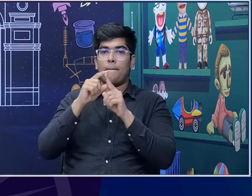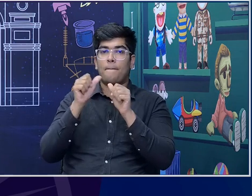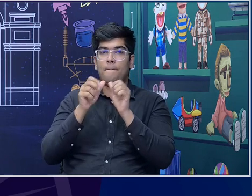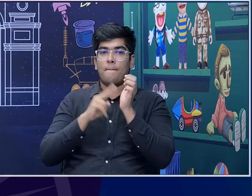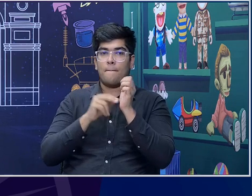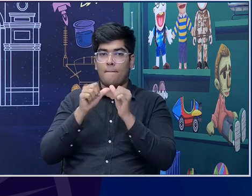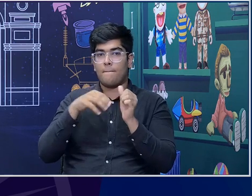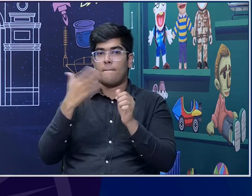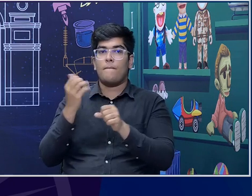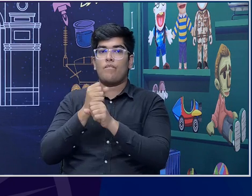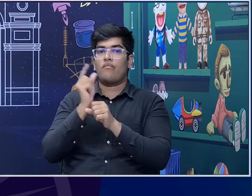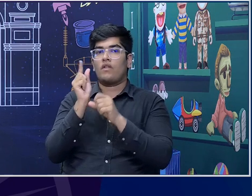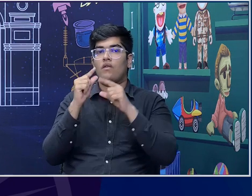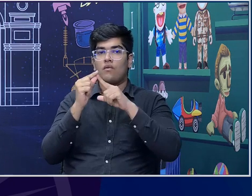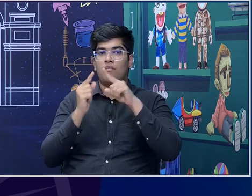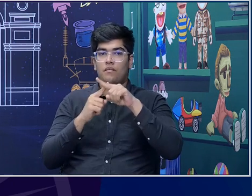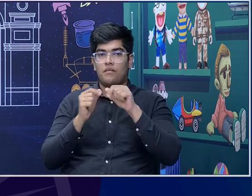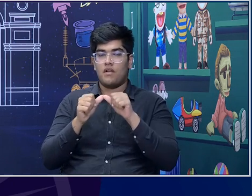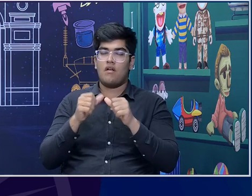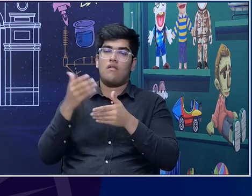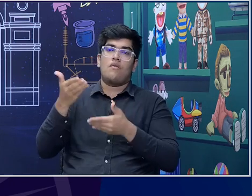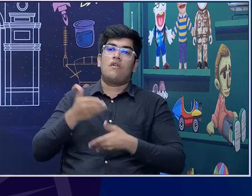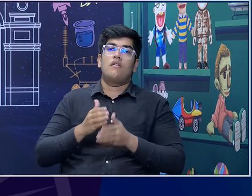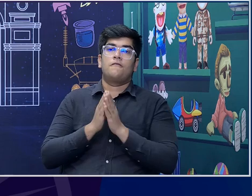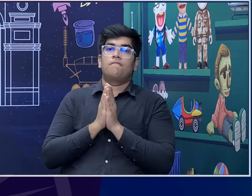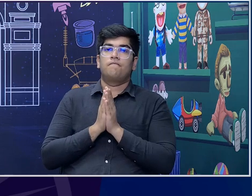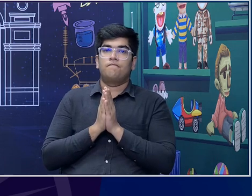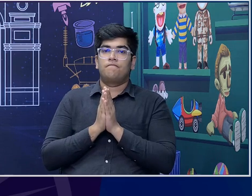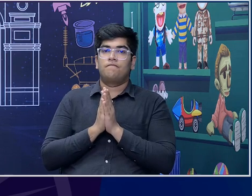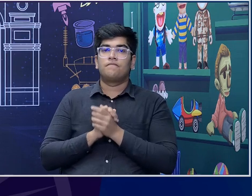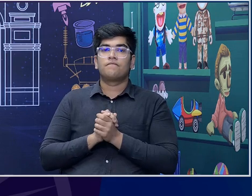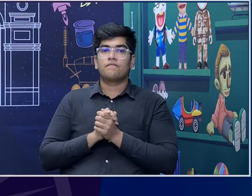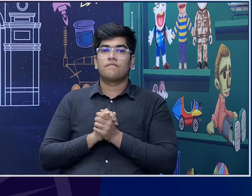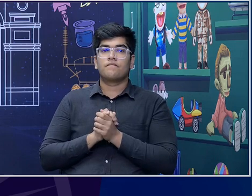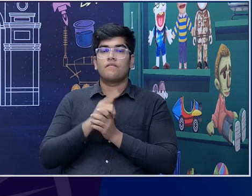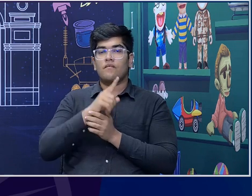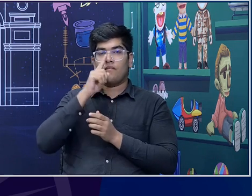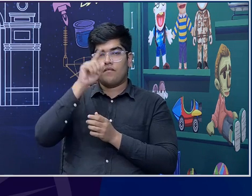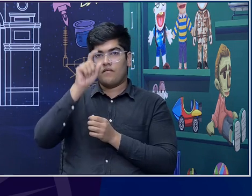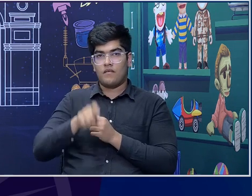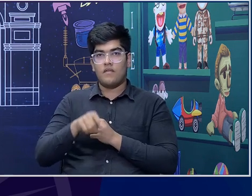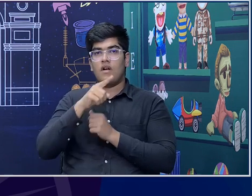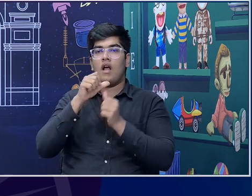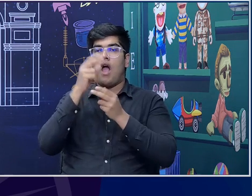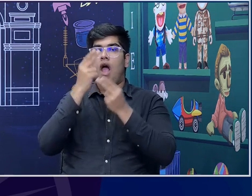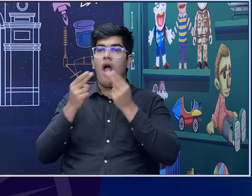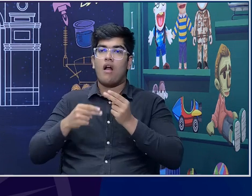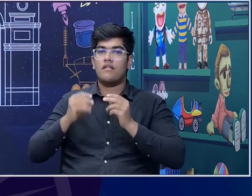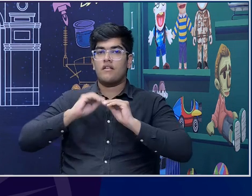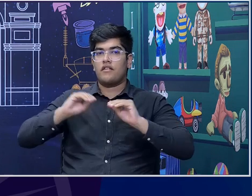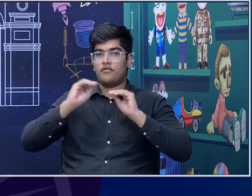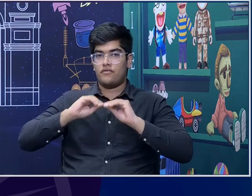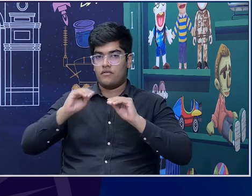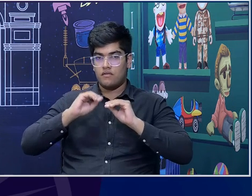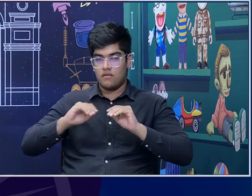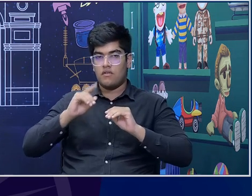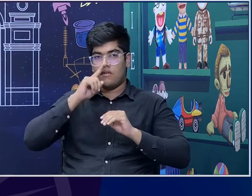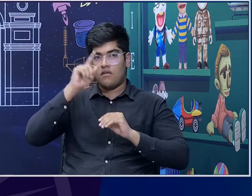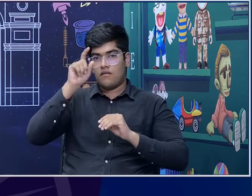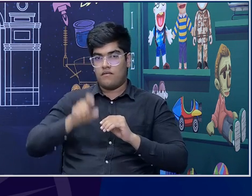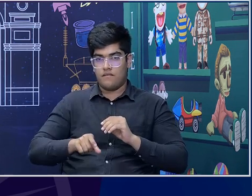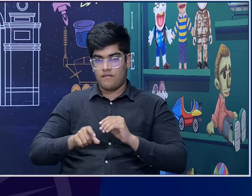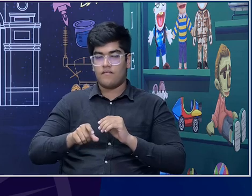आपका बहुत-बहुत स्वागत नमश्कार माम है प्रैक्टिसिंग आर्ट एडुकेटर तो माम बताएंगी